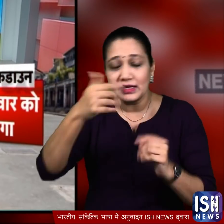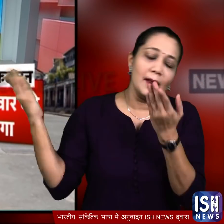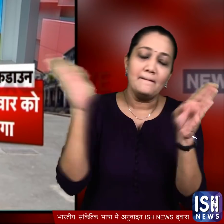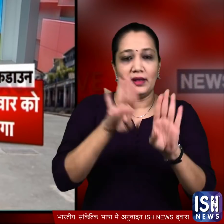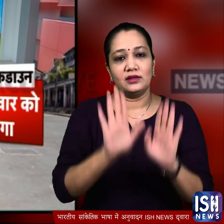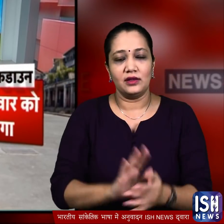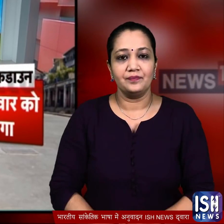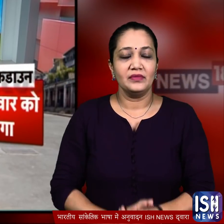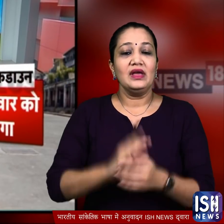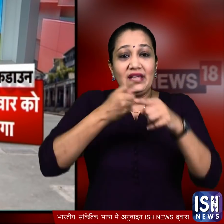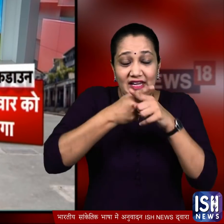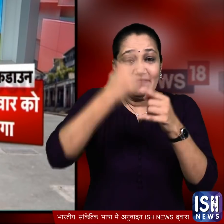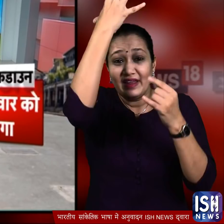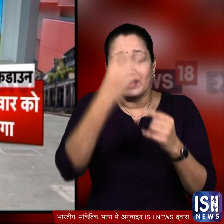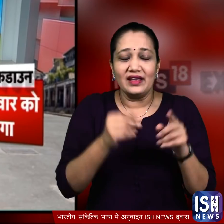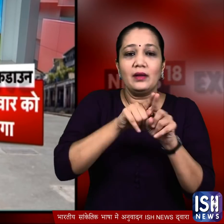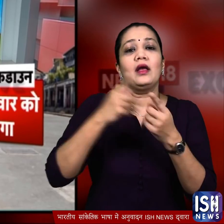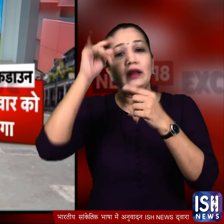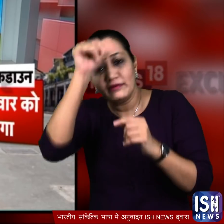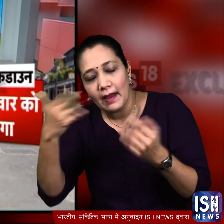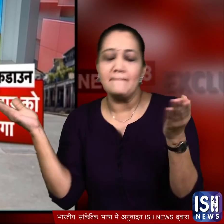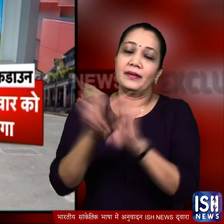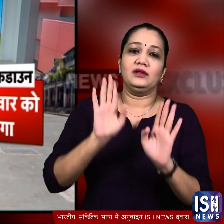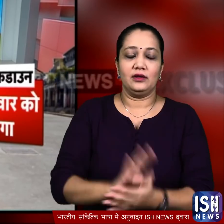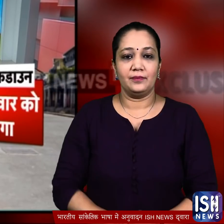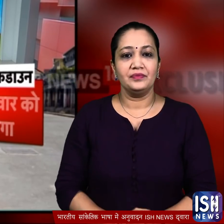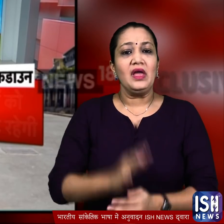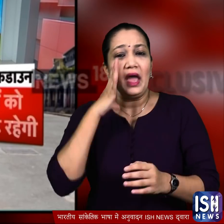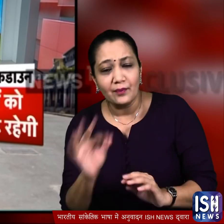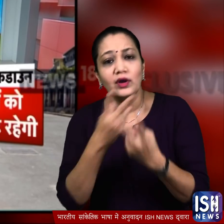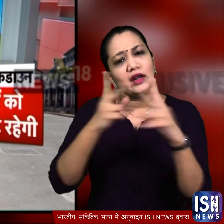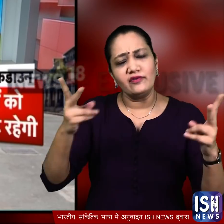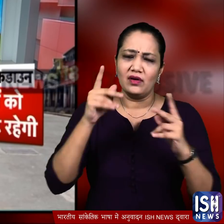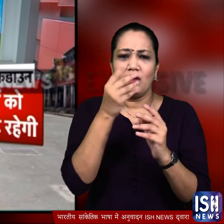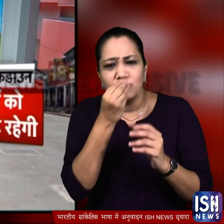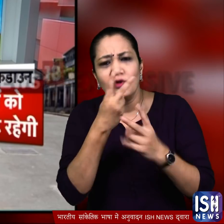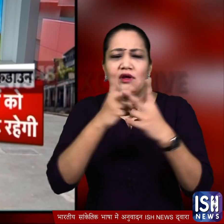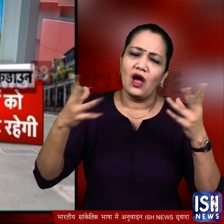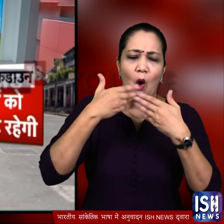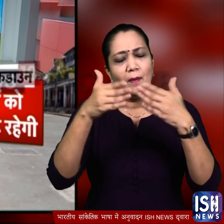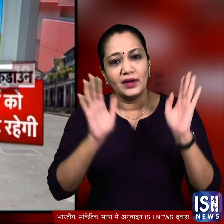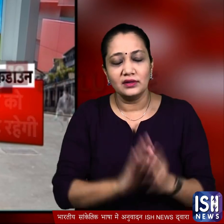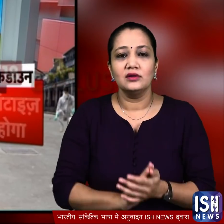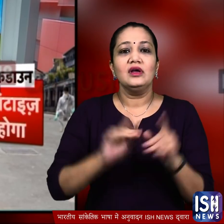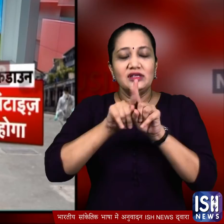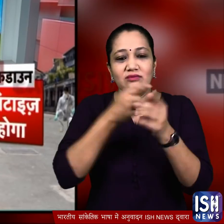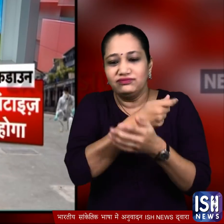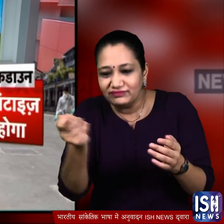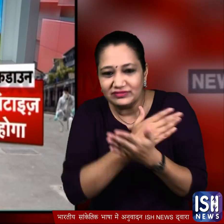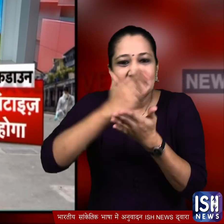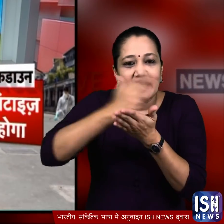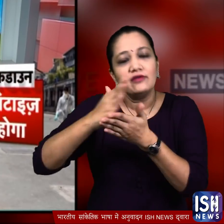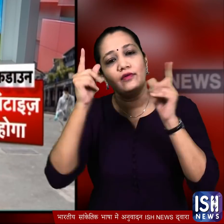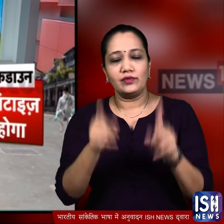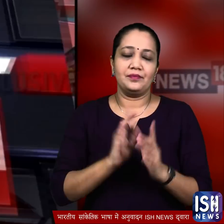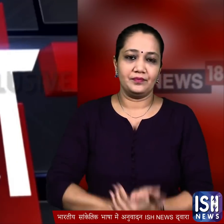दिया है, यानी शनिवार और रविवार बंद रहेगा। हालांकि जरूरी सेवाएं जारी रहेंगी और इस दौरान सैनिटाइज करने का काम